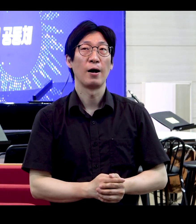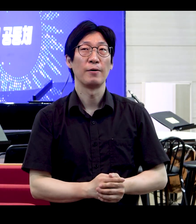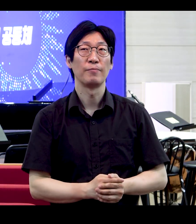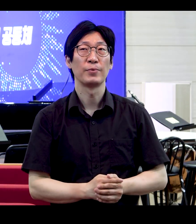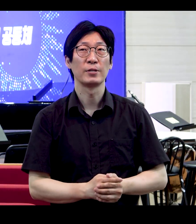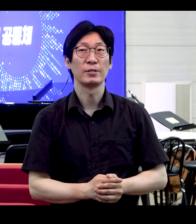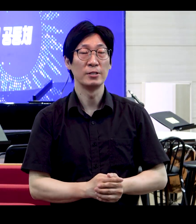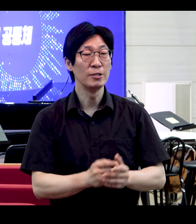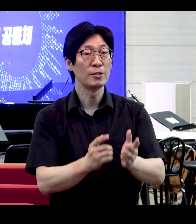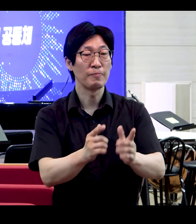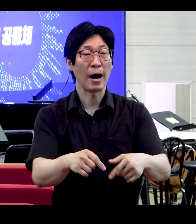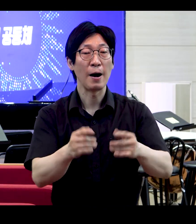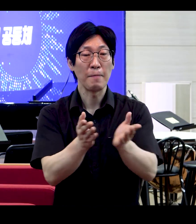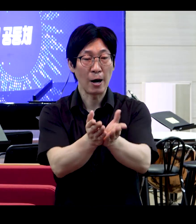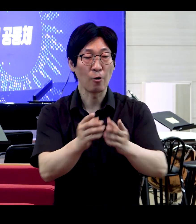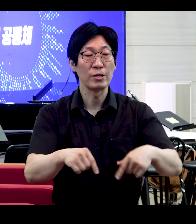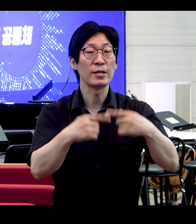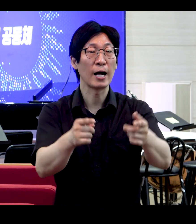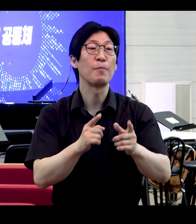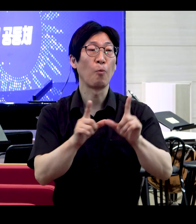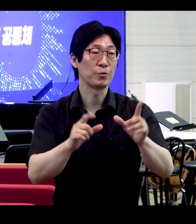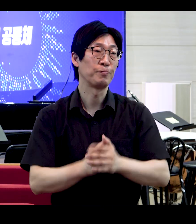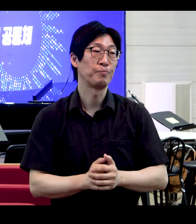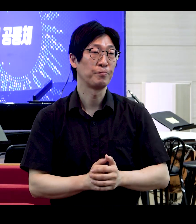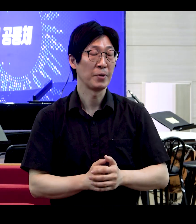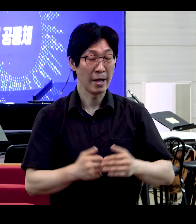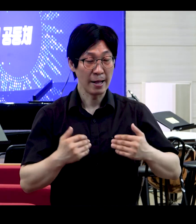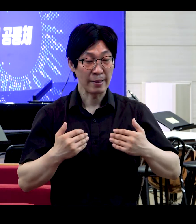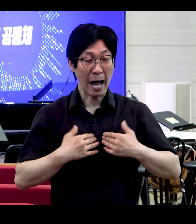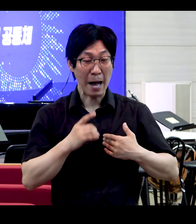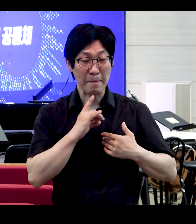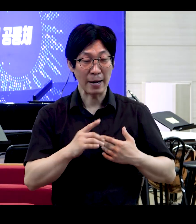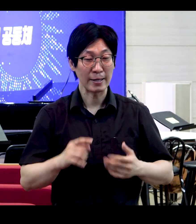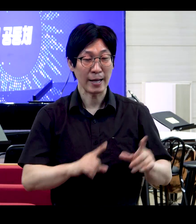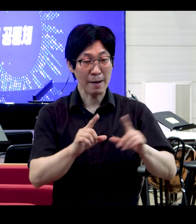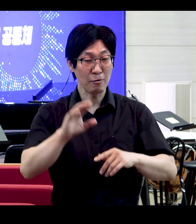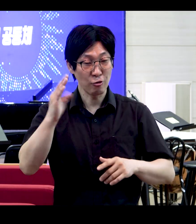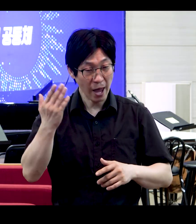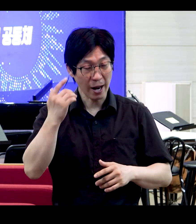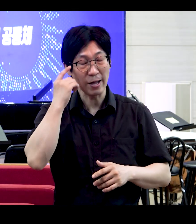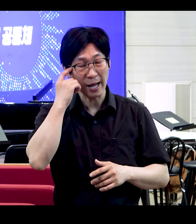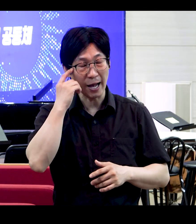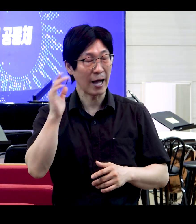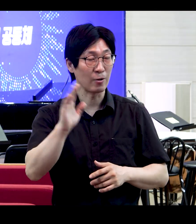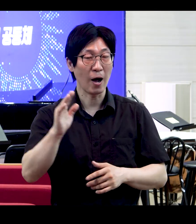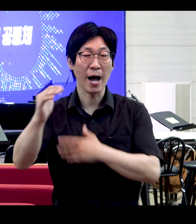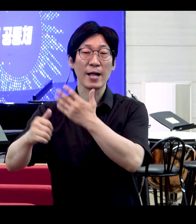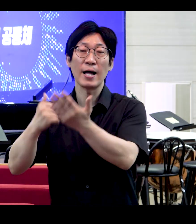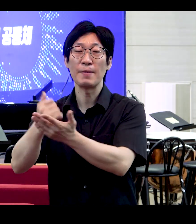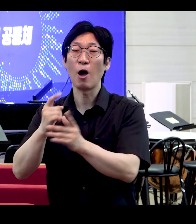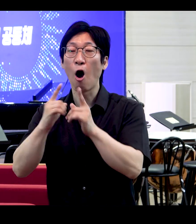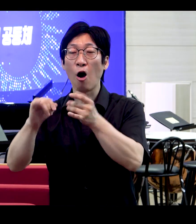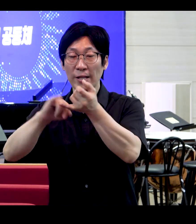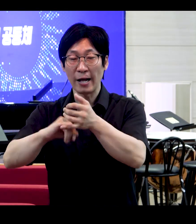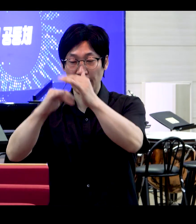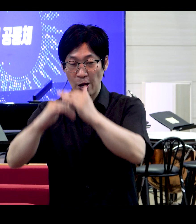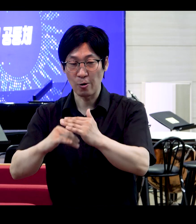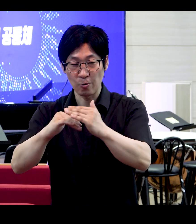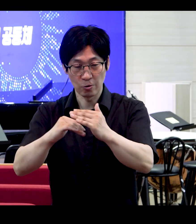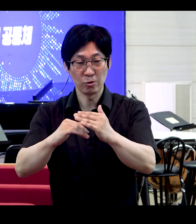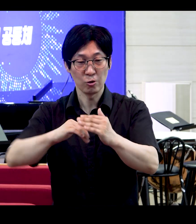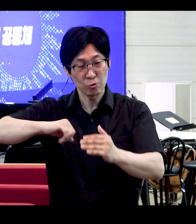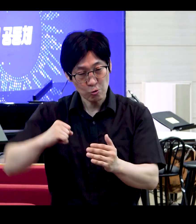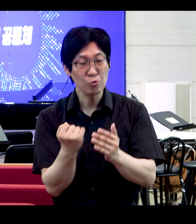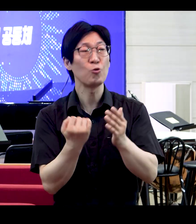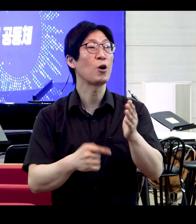이것이 노아가 방주에 들어가면서 하고 있는 그 모습이에요. 단지 그냥 자기만 살려고 들어간 거 아닙니다. 하나님의 창조를 지켜낸